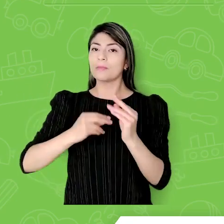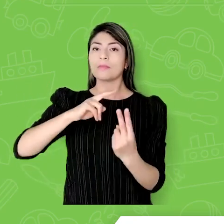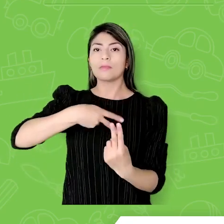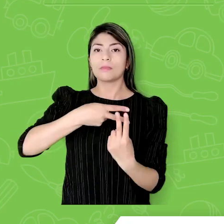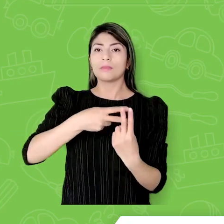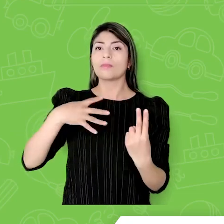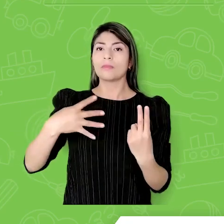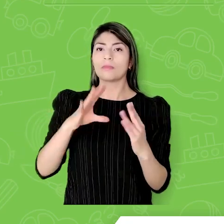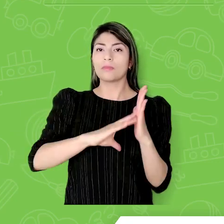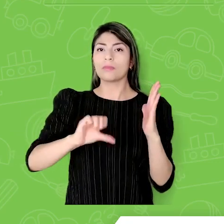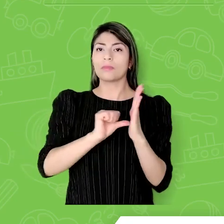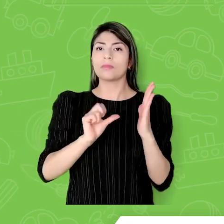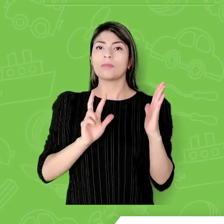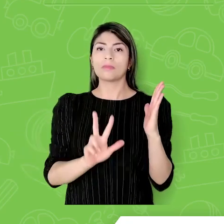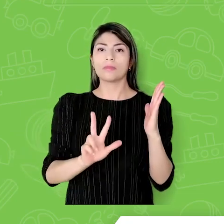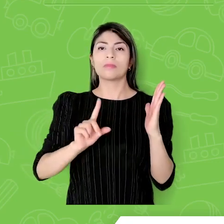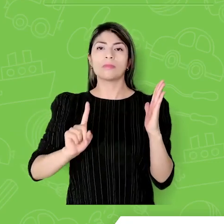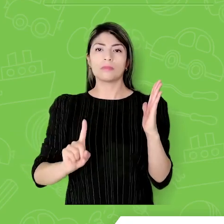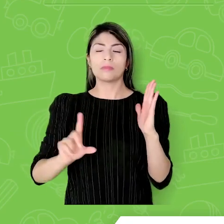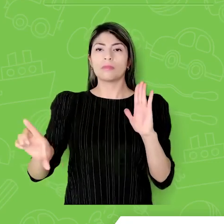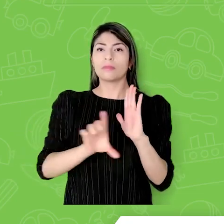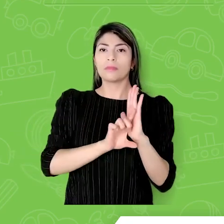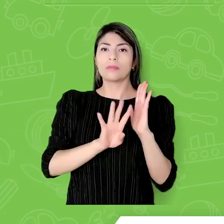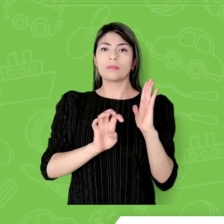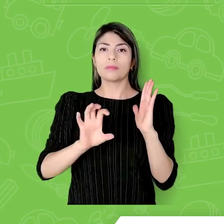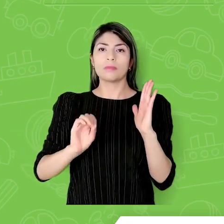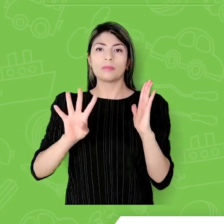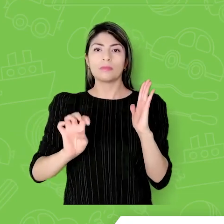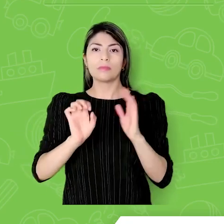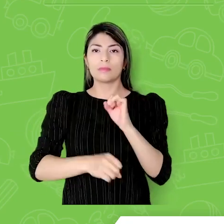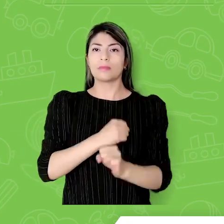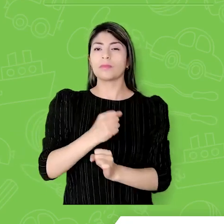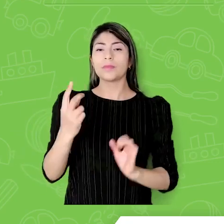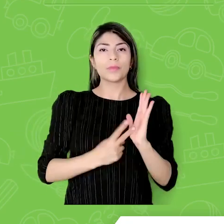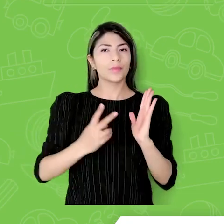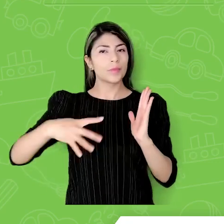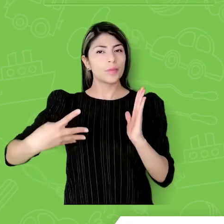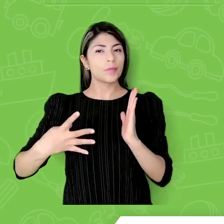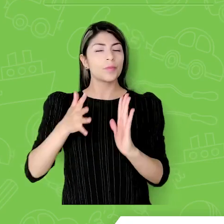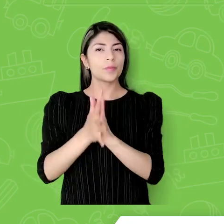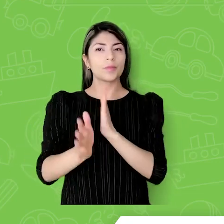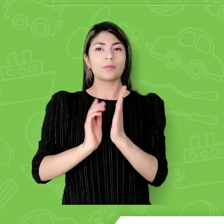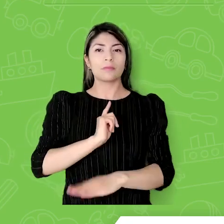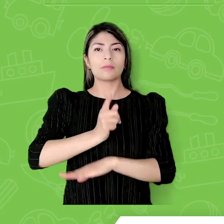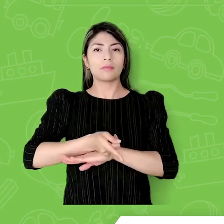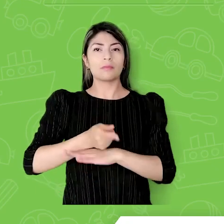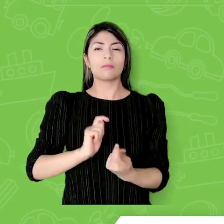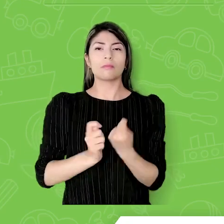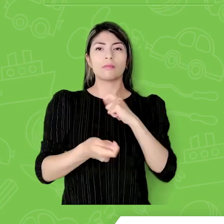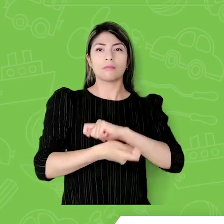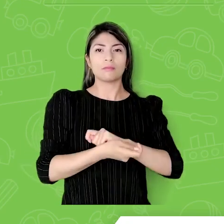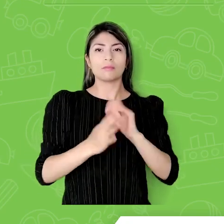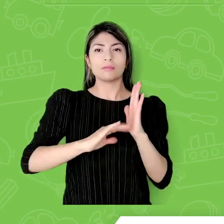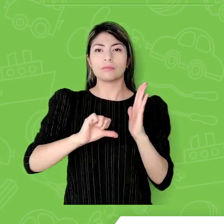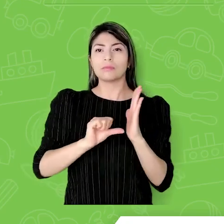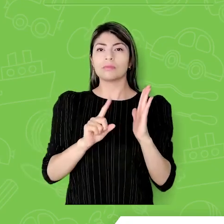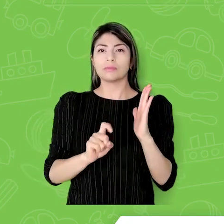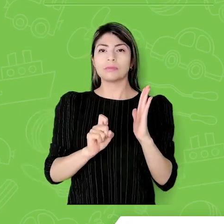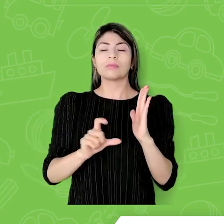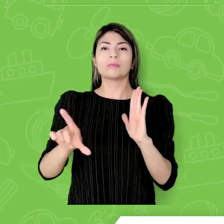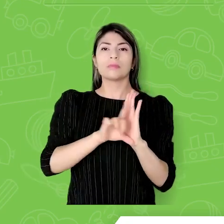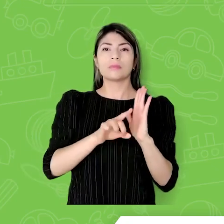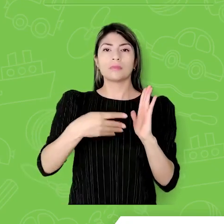del numeral 4 del artículo 31 de la Ley 909 de 2004, modificado por el artículo 6 de la